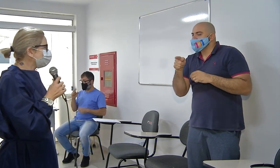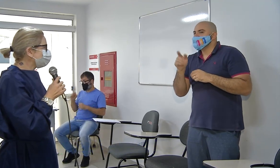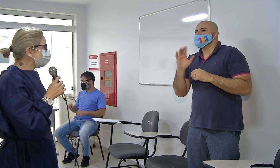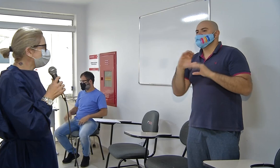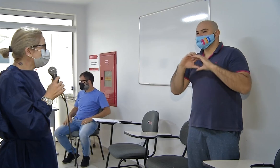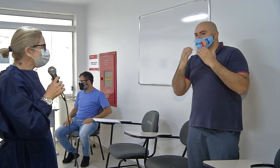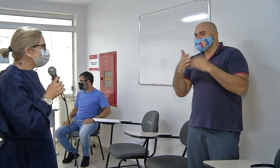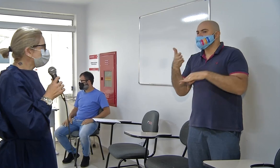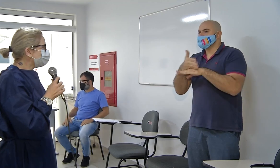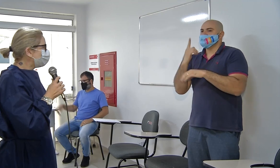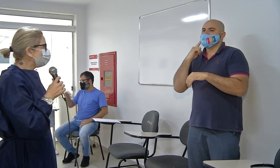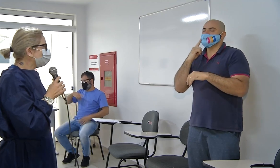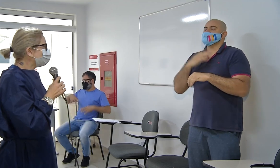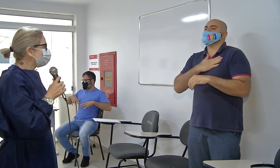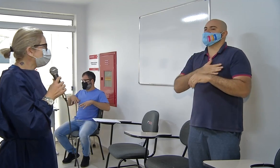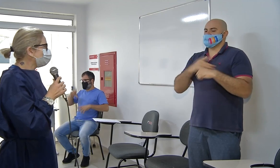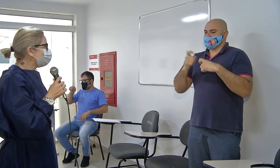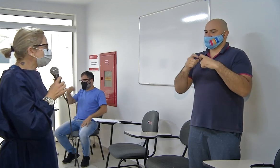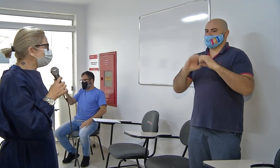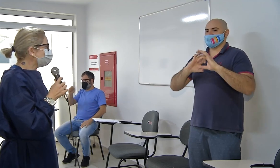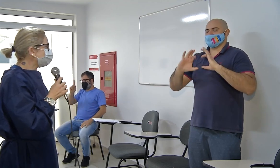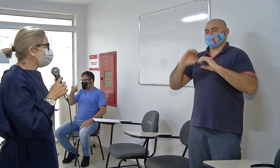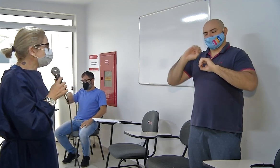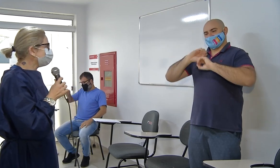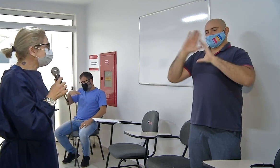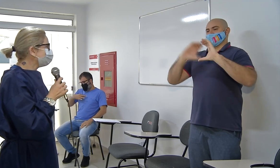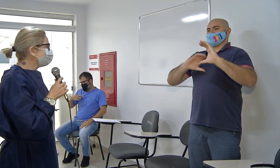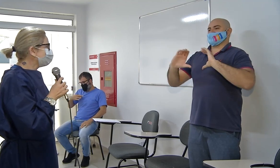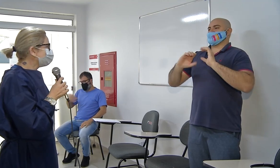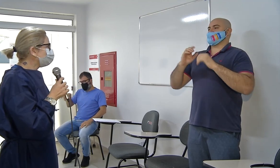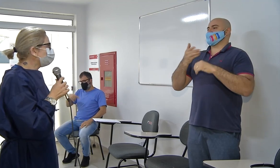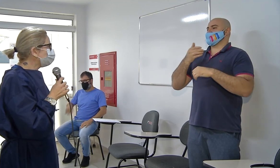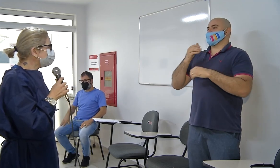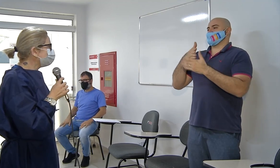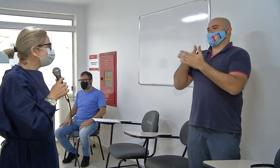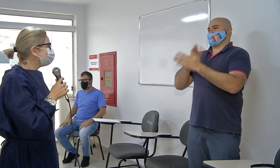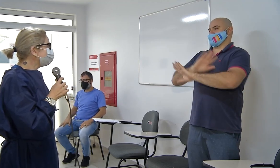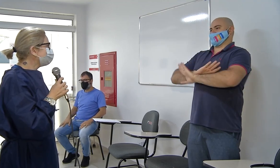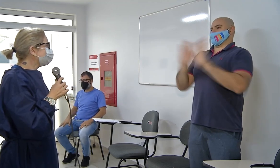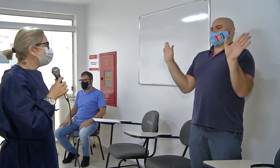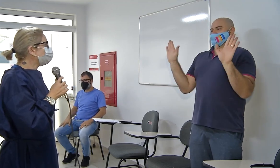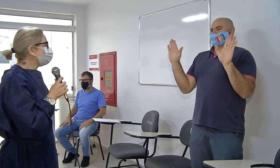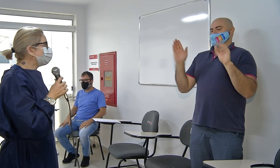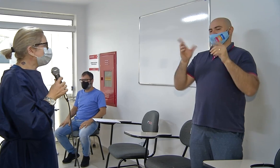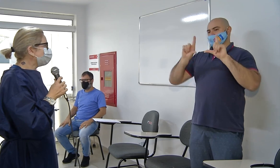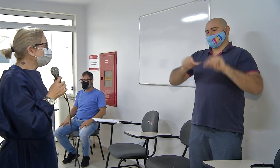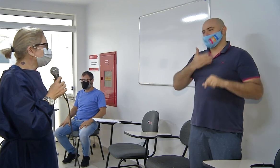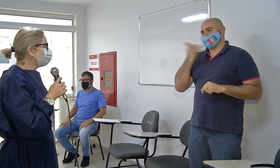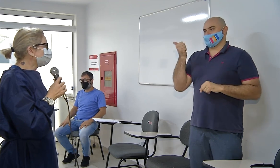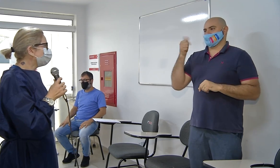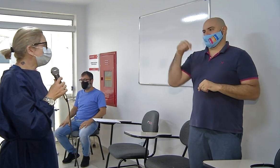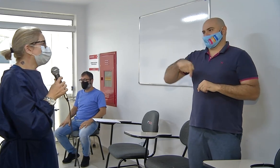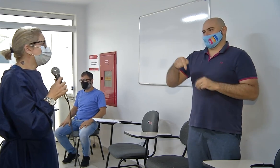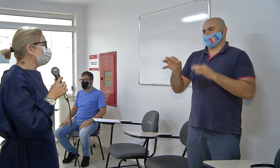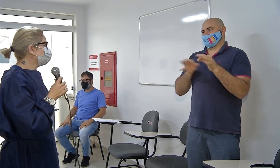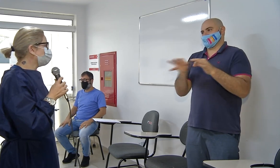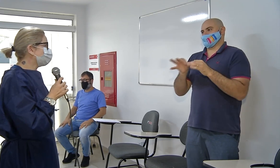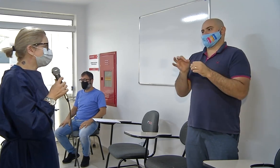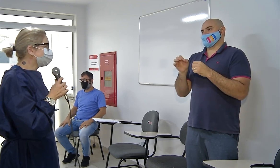doença. A comunicação realmente acontece. Flui. Não tem barreira nenhuma. Agora está muito melhor.